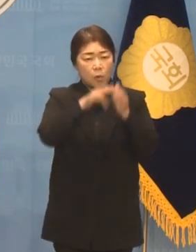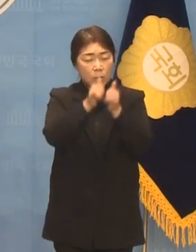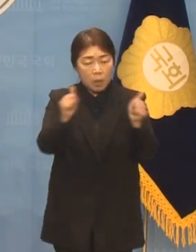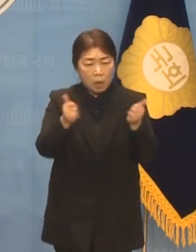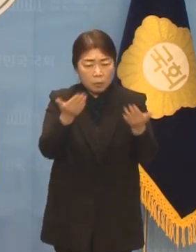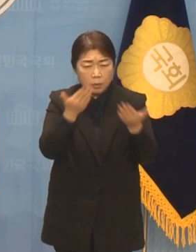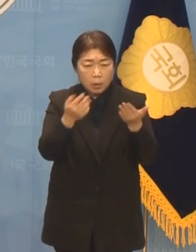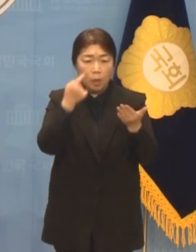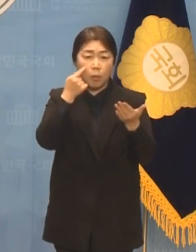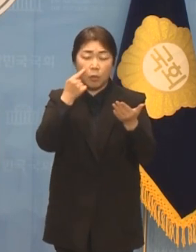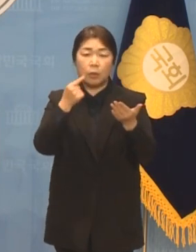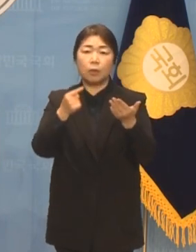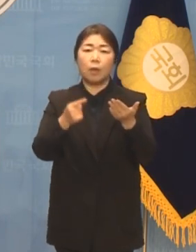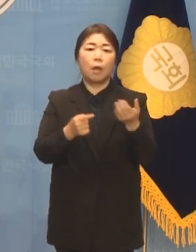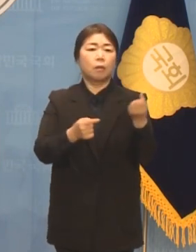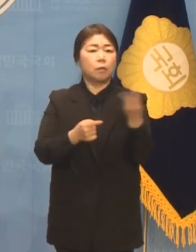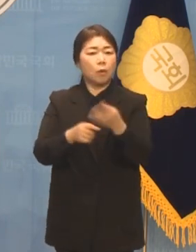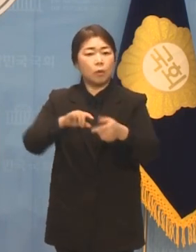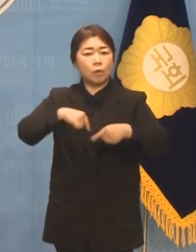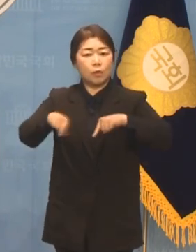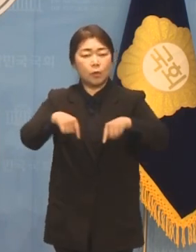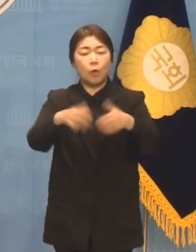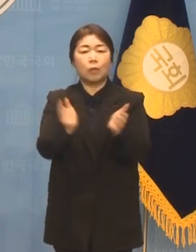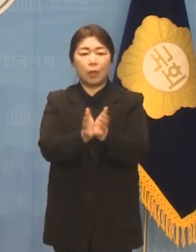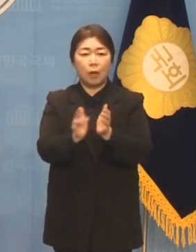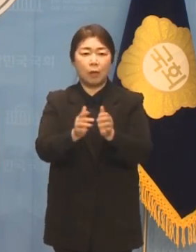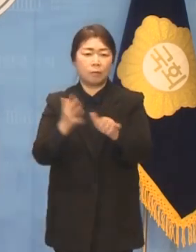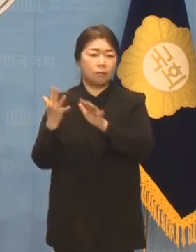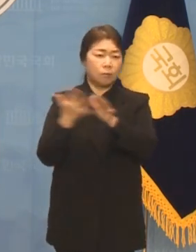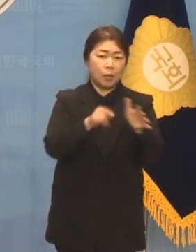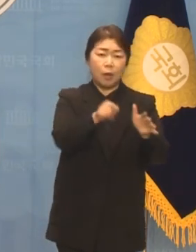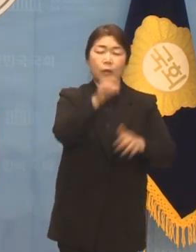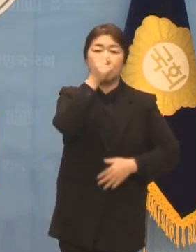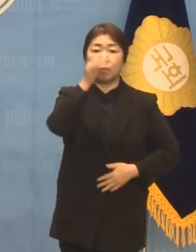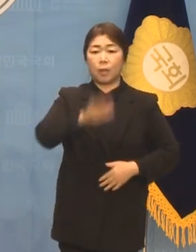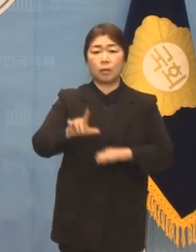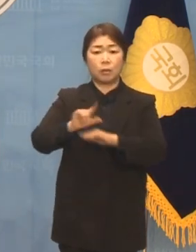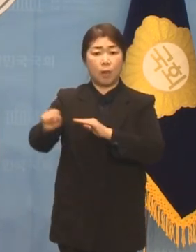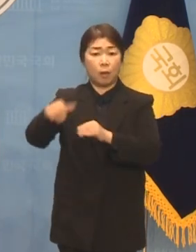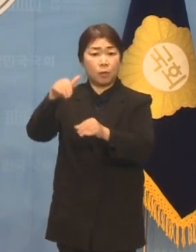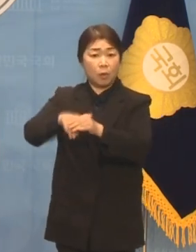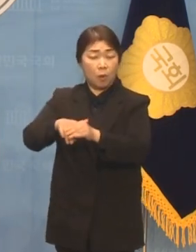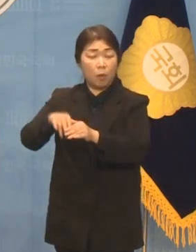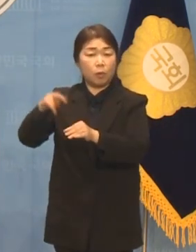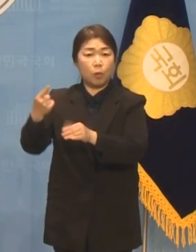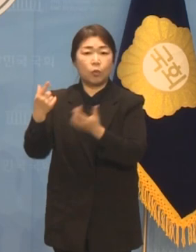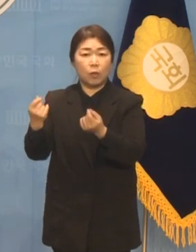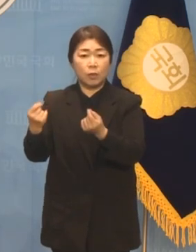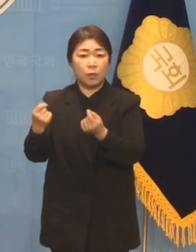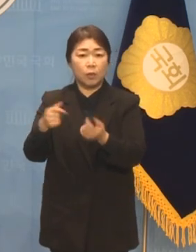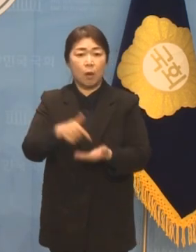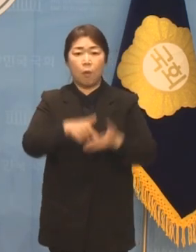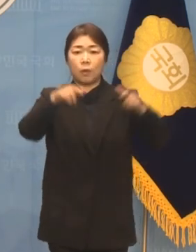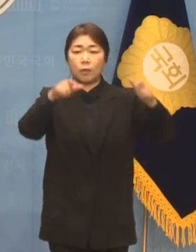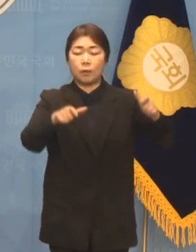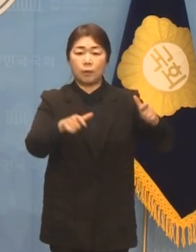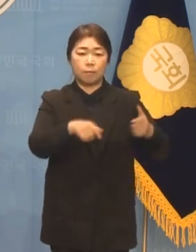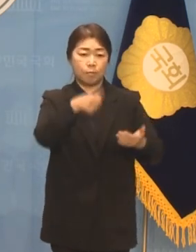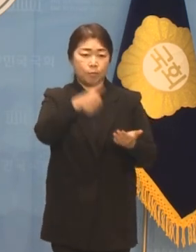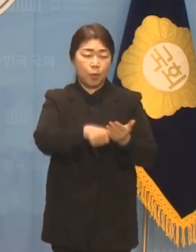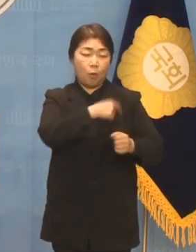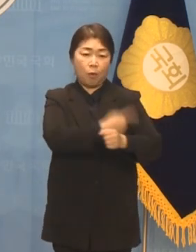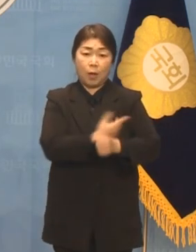보니 통상 선호정당의 줄투표 성향이 강한 지방선거에서도 광진의 유권자